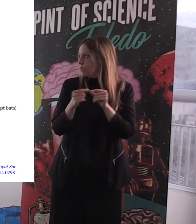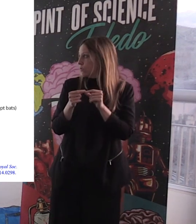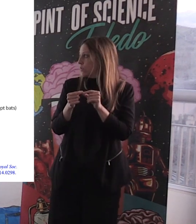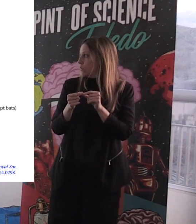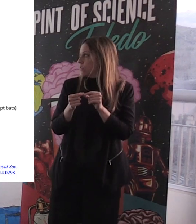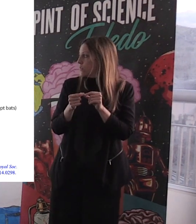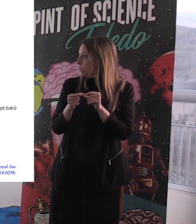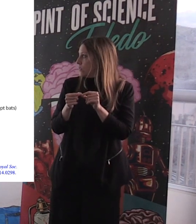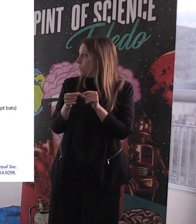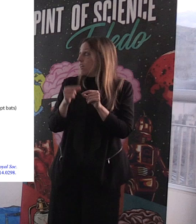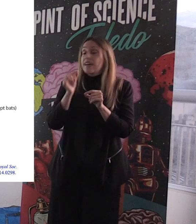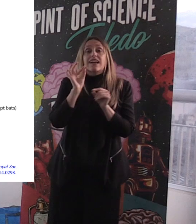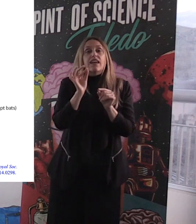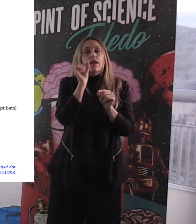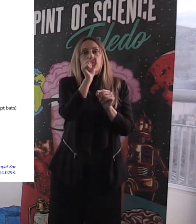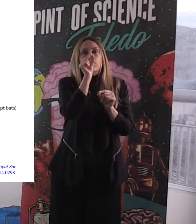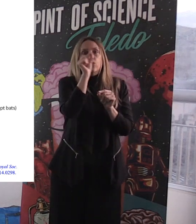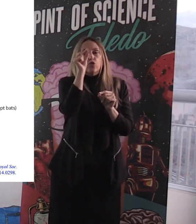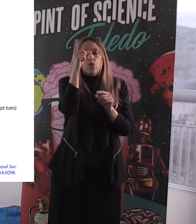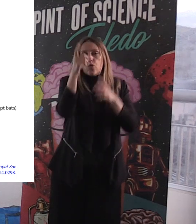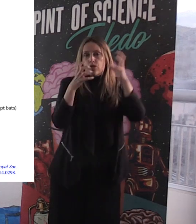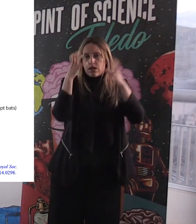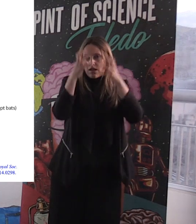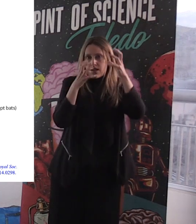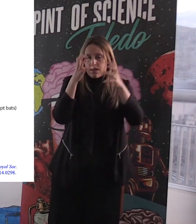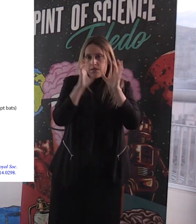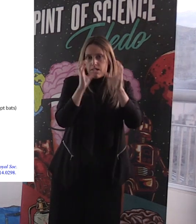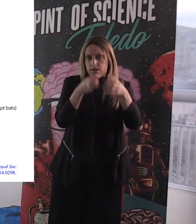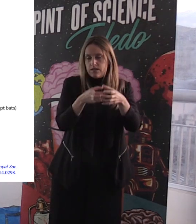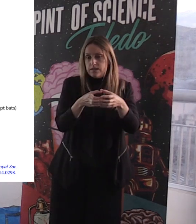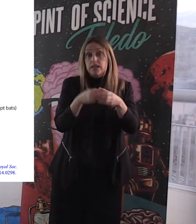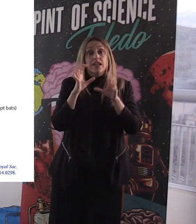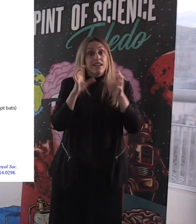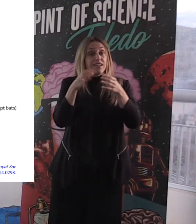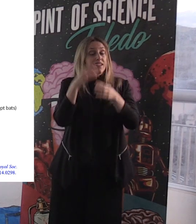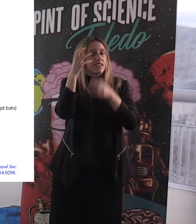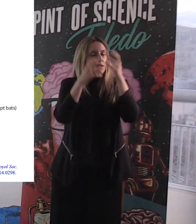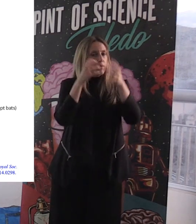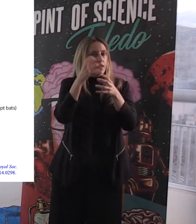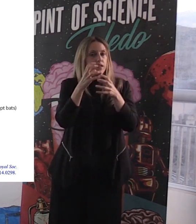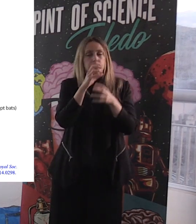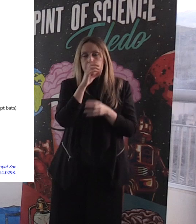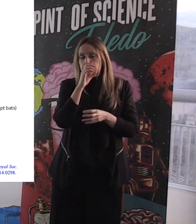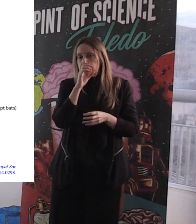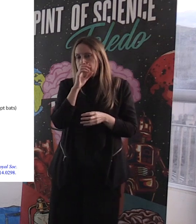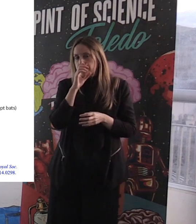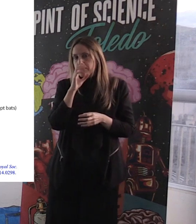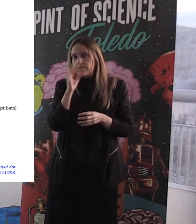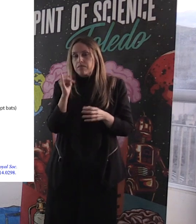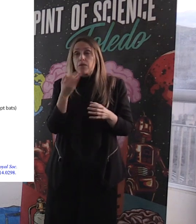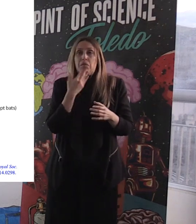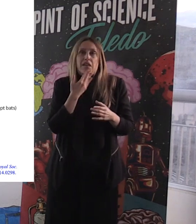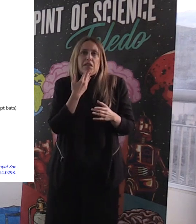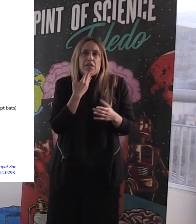años, cada punto es una especie, y las especies tienen una expectativa